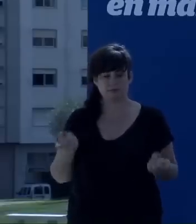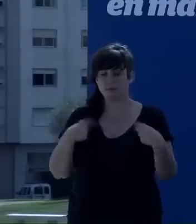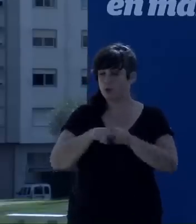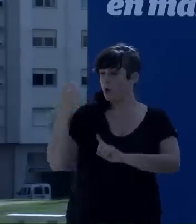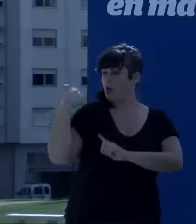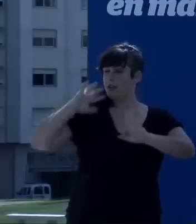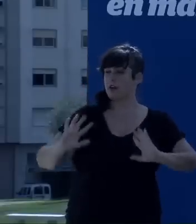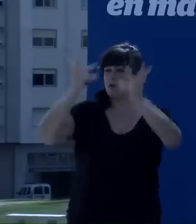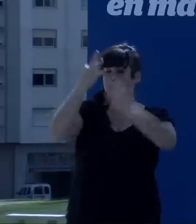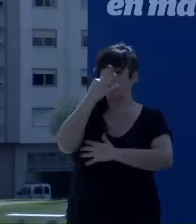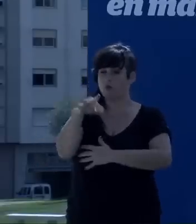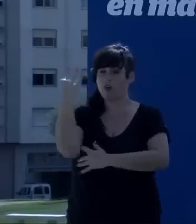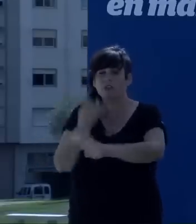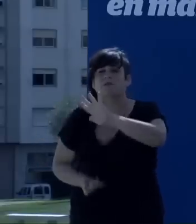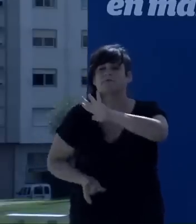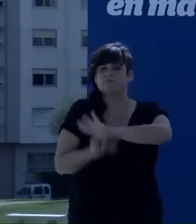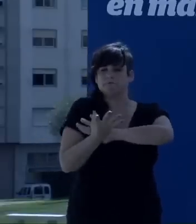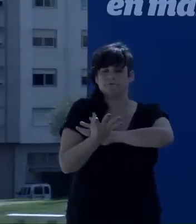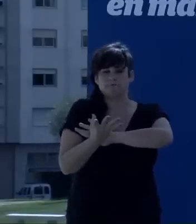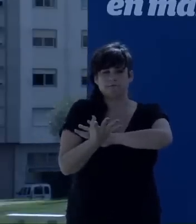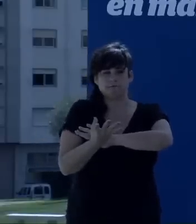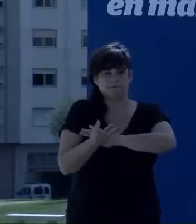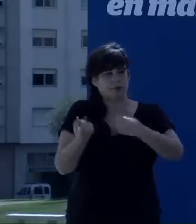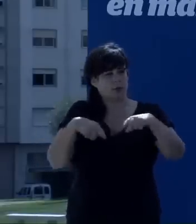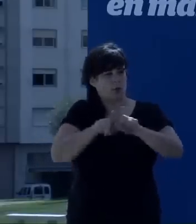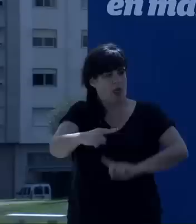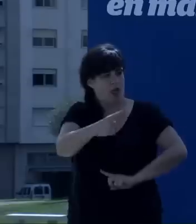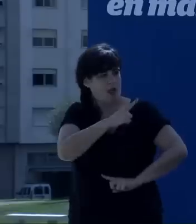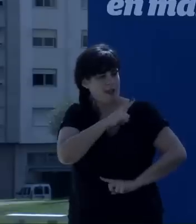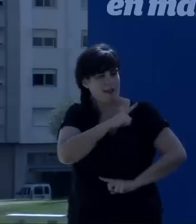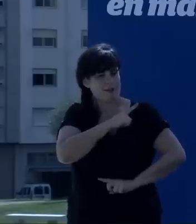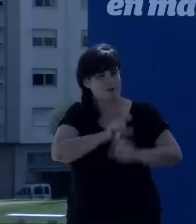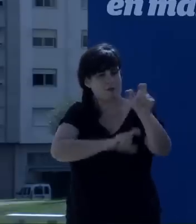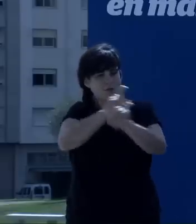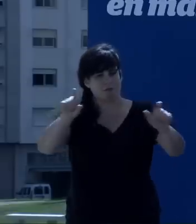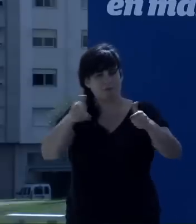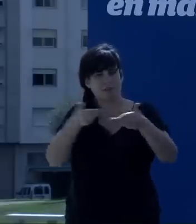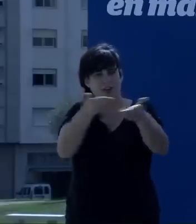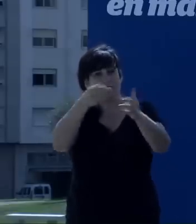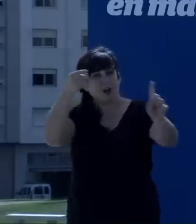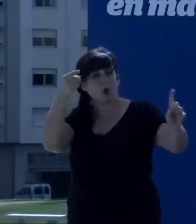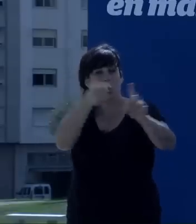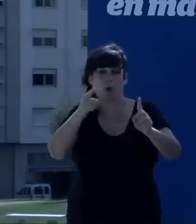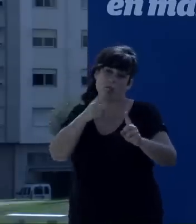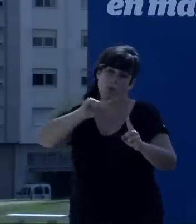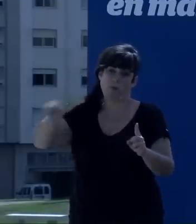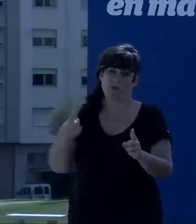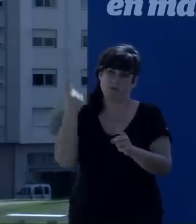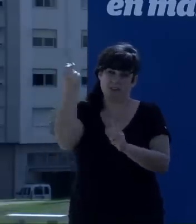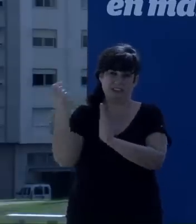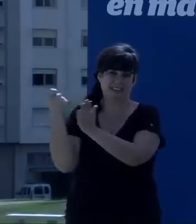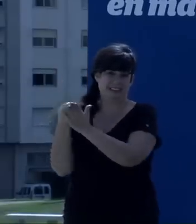franceses crearon, que era o exército dos cidadáns, para que non fosen exércitos mercenarios dos poderes